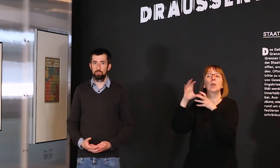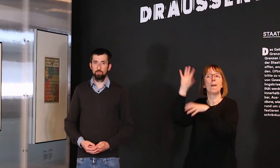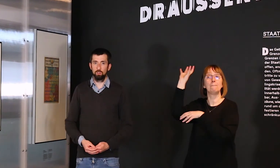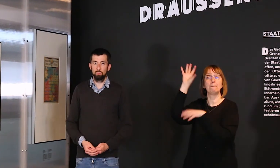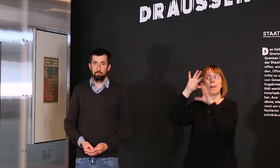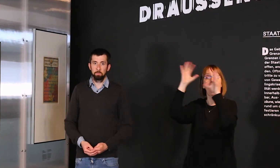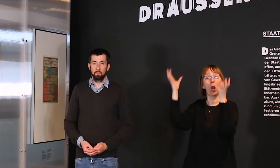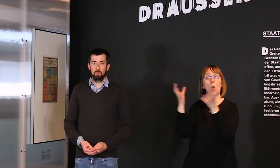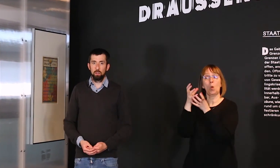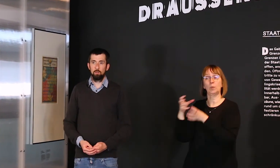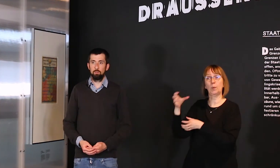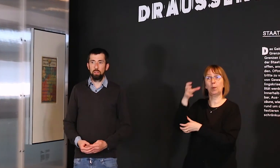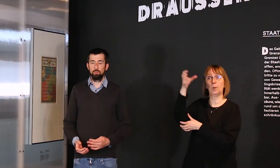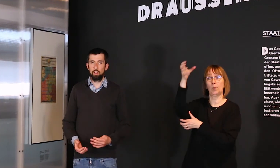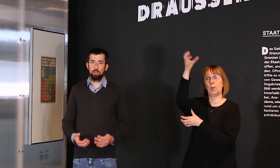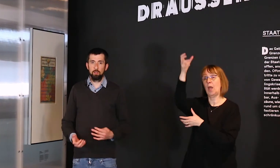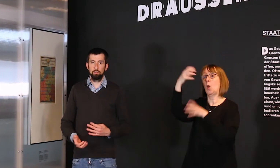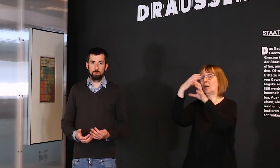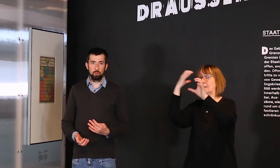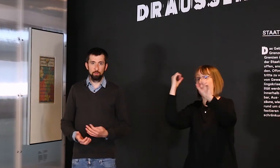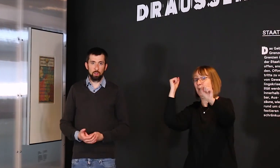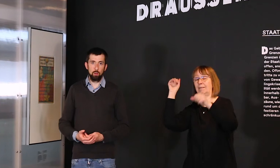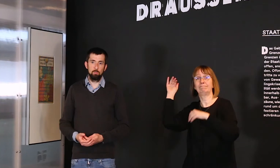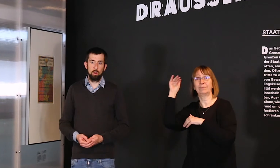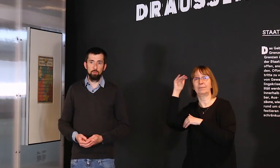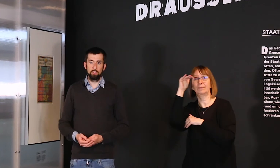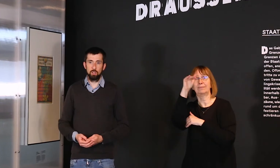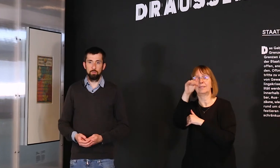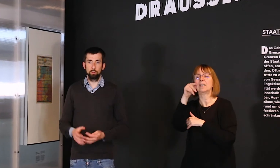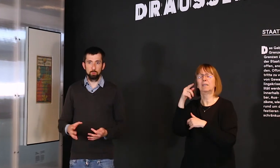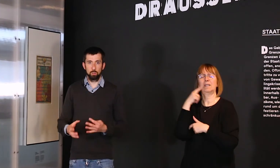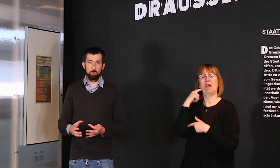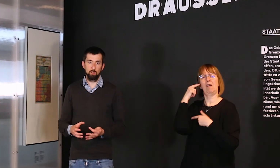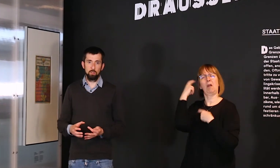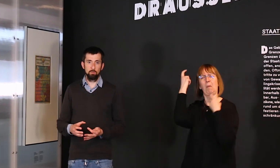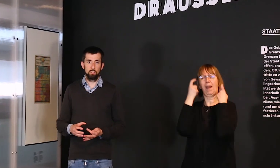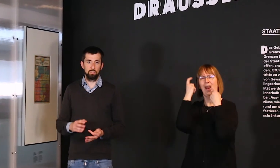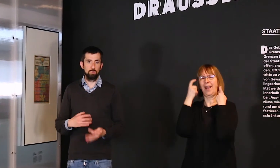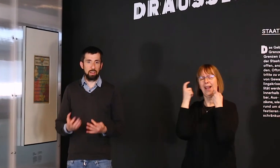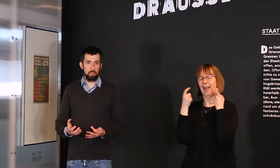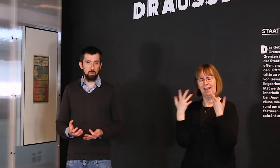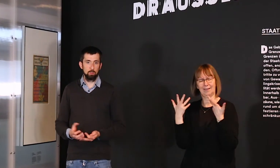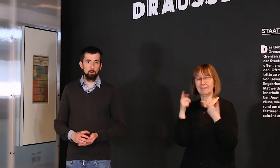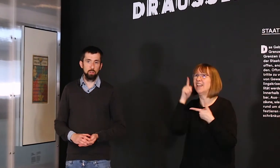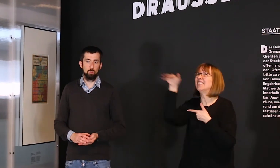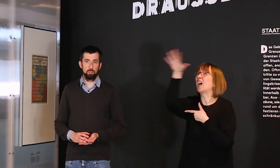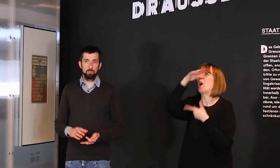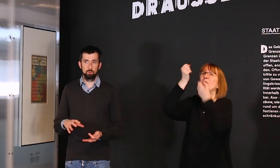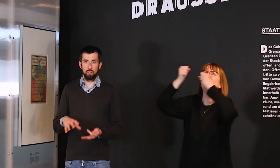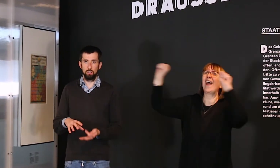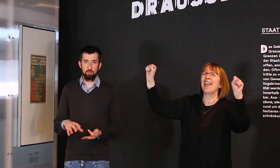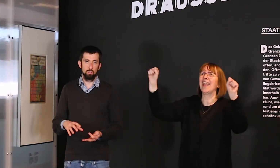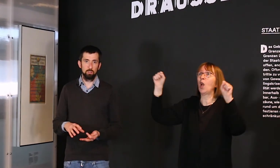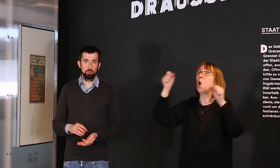auch durch Luftschiffe war die Frage, wie ist der Luftraum aufgeteilt, wozu gehört er? Ist er frei oder